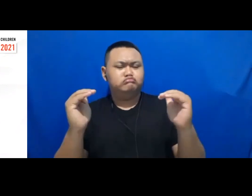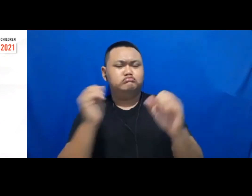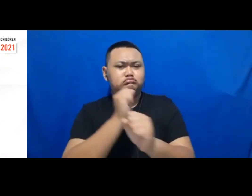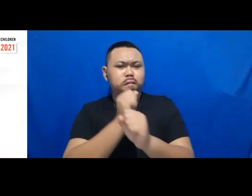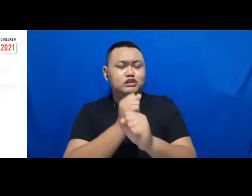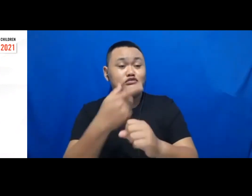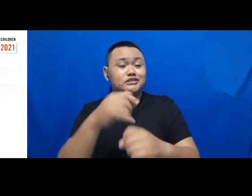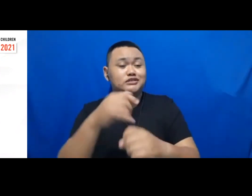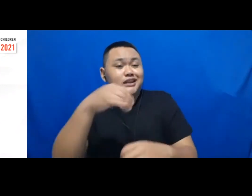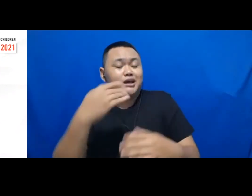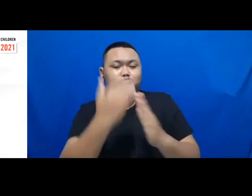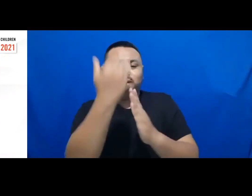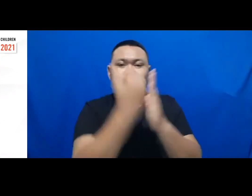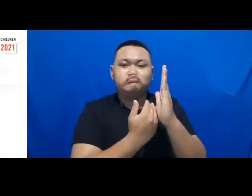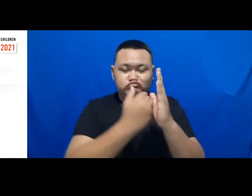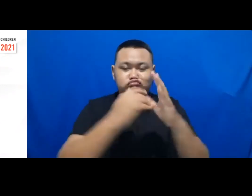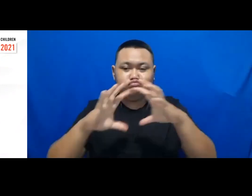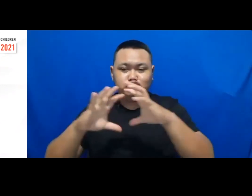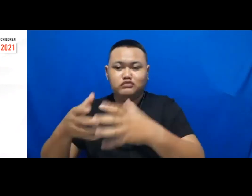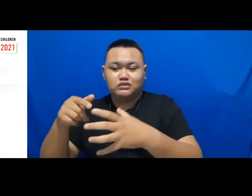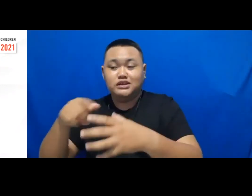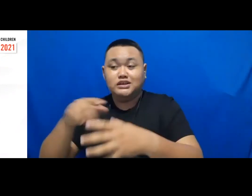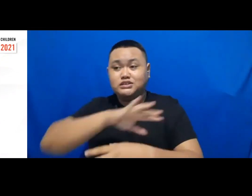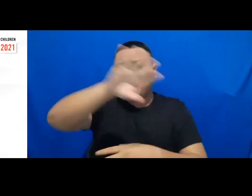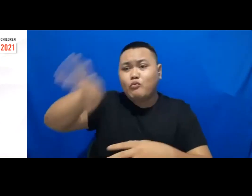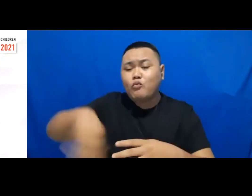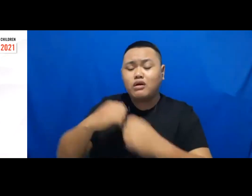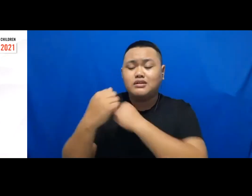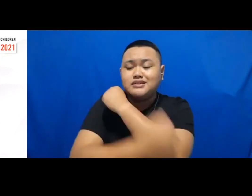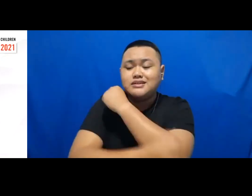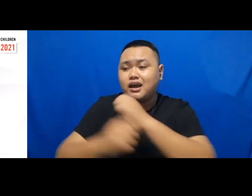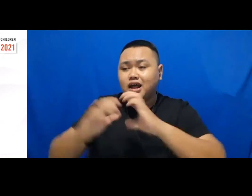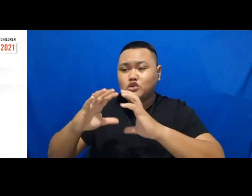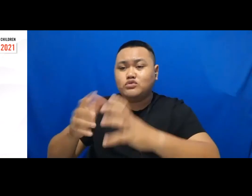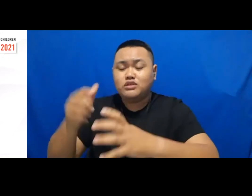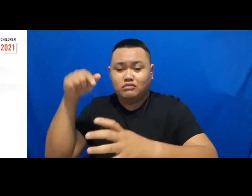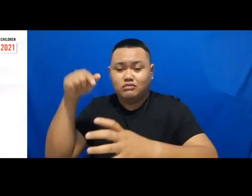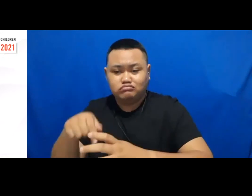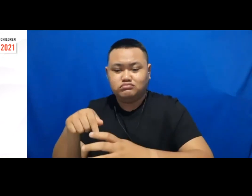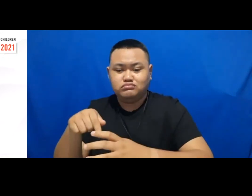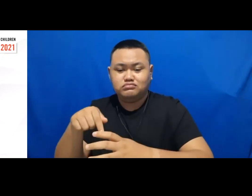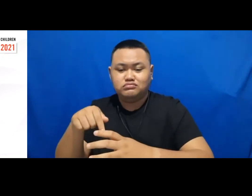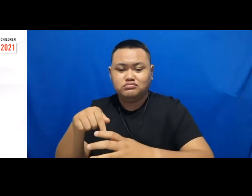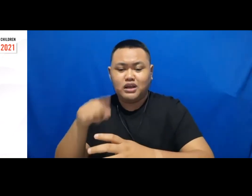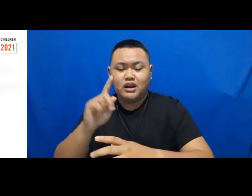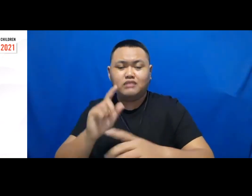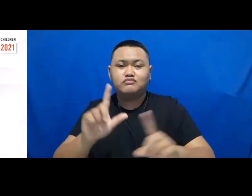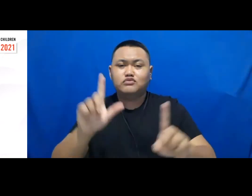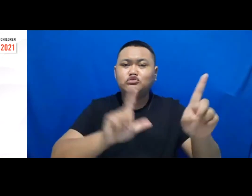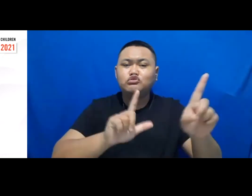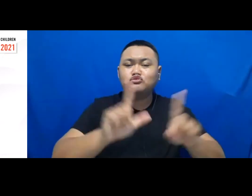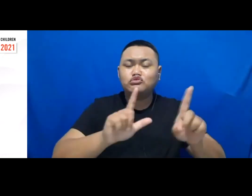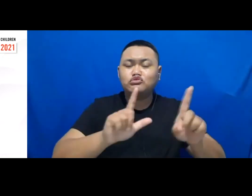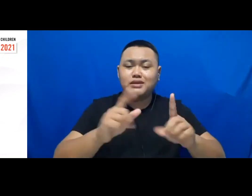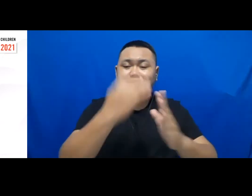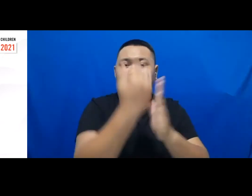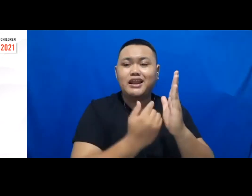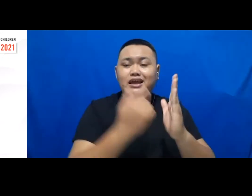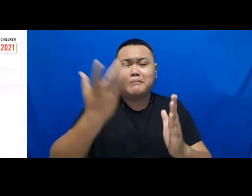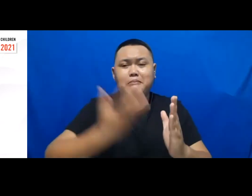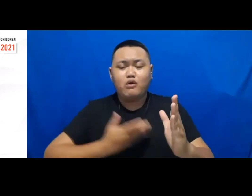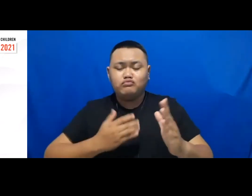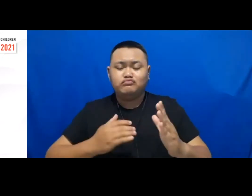usia SMP, kan lebih dekat itu ya, anak-anak, adik-adik peserta didik itu. Ya, saya menghimbau pada guru-guru ya jangan manggil siswa